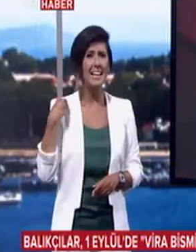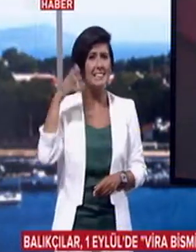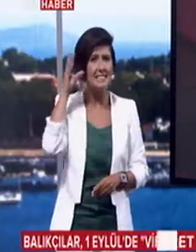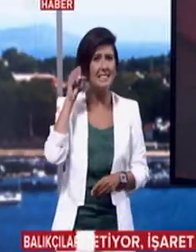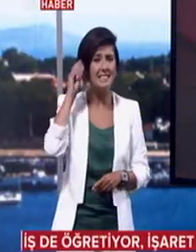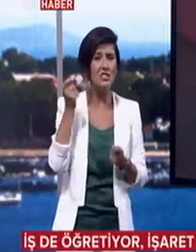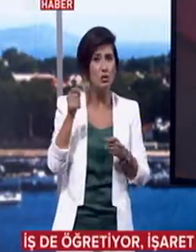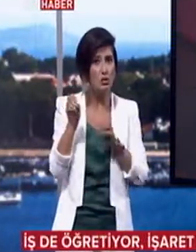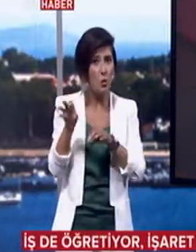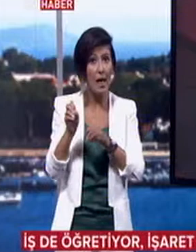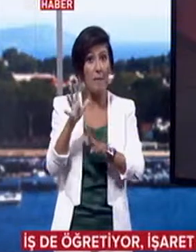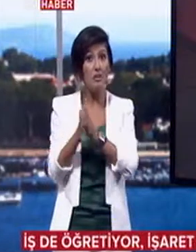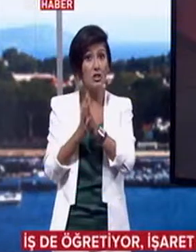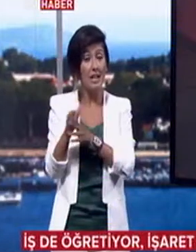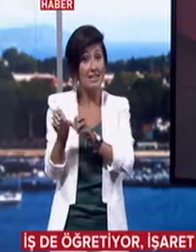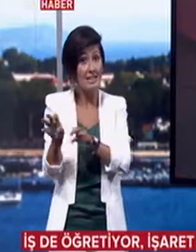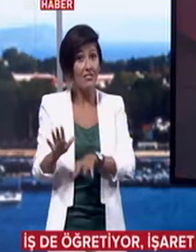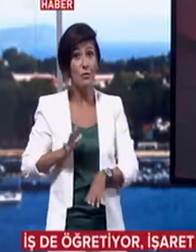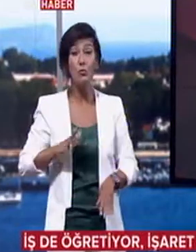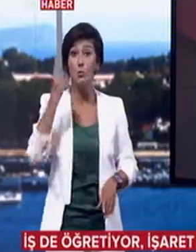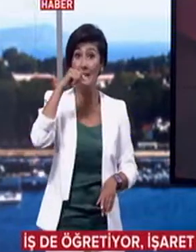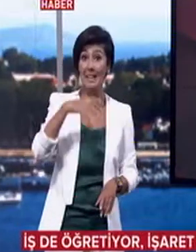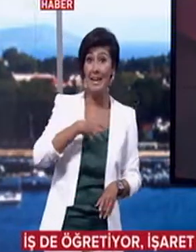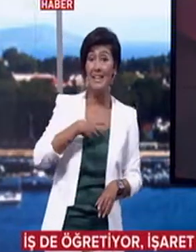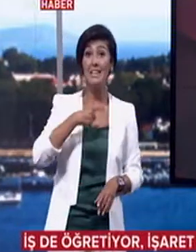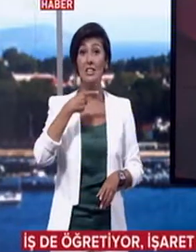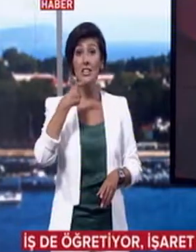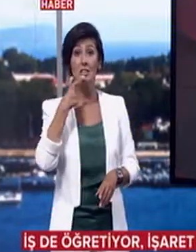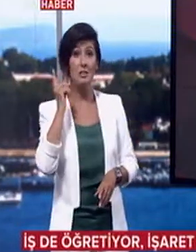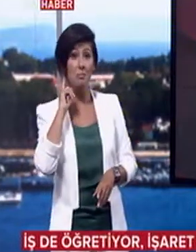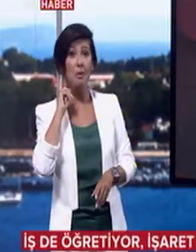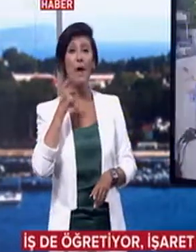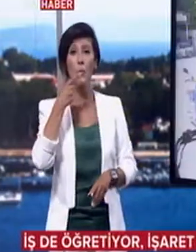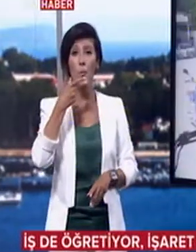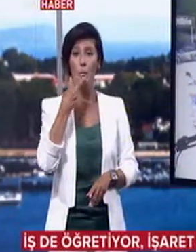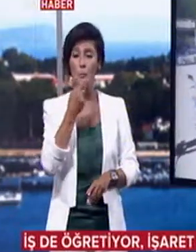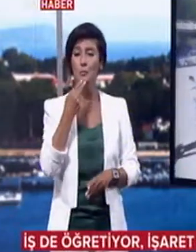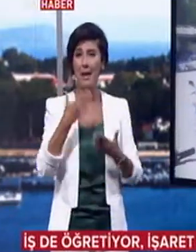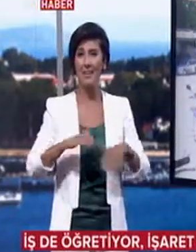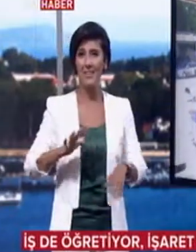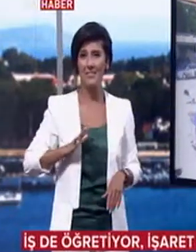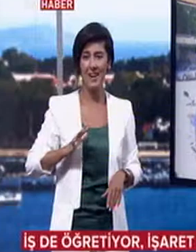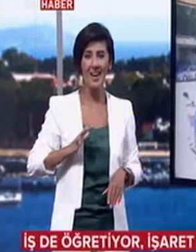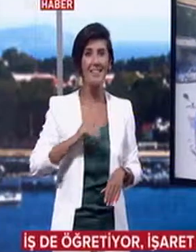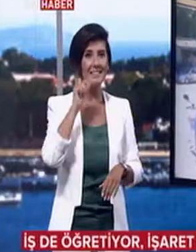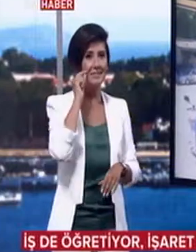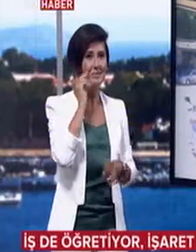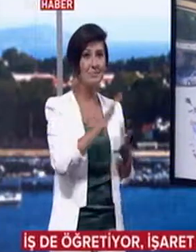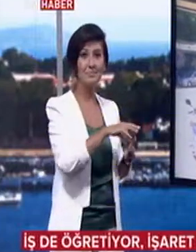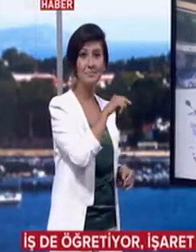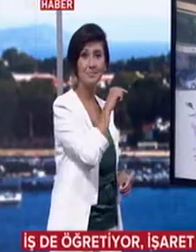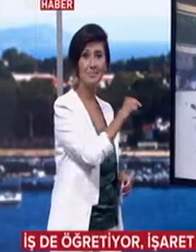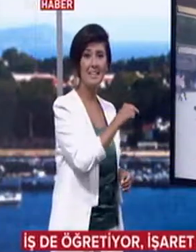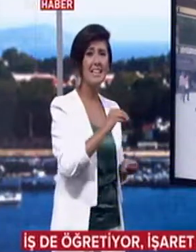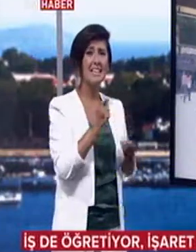Çıraklarına hem iş öğretiyor hem de işaret dilini. Çünkü kendisi işitme ve konuşma engelli. Nurettin Kılıç